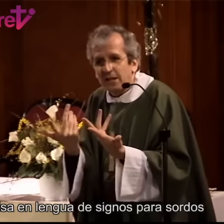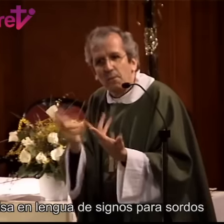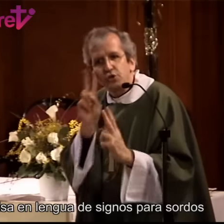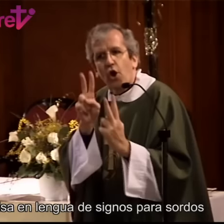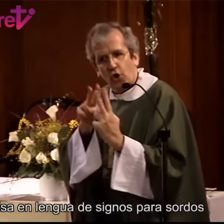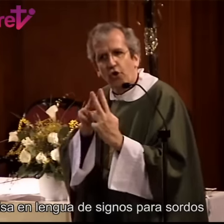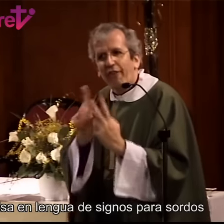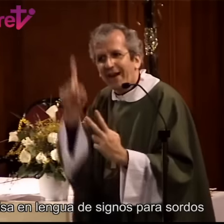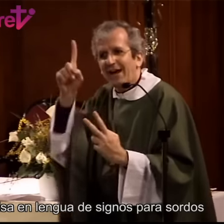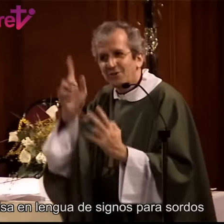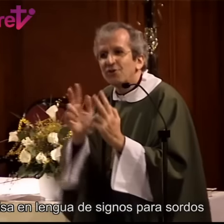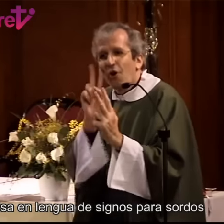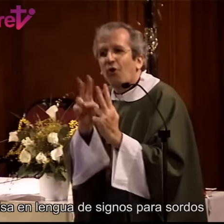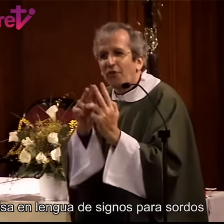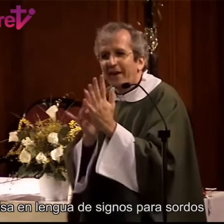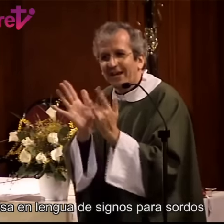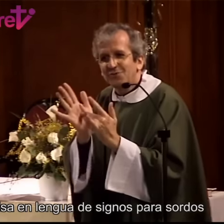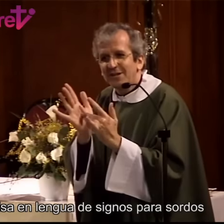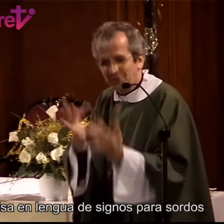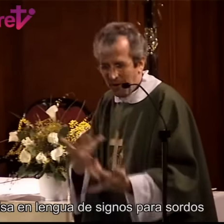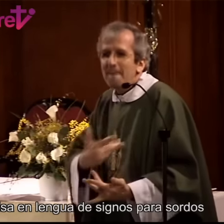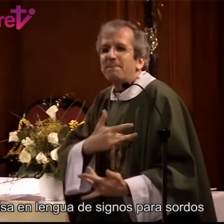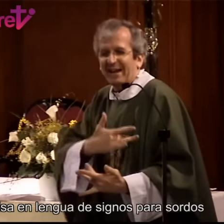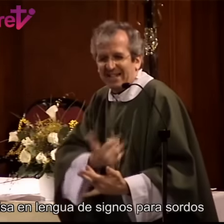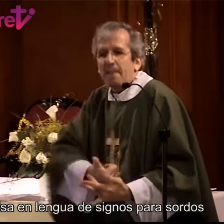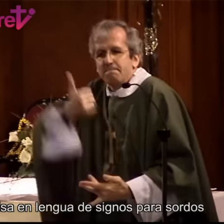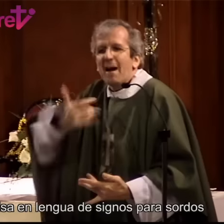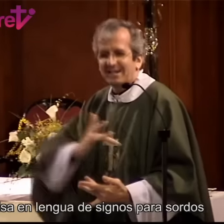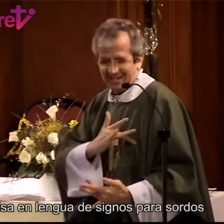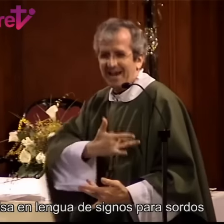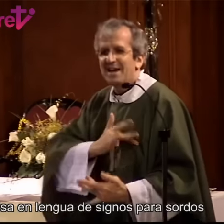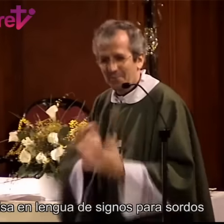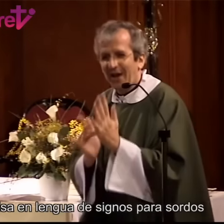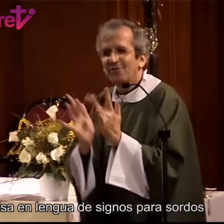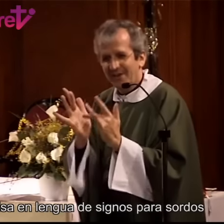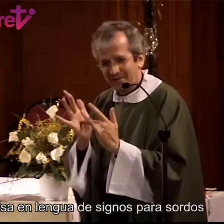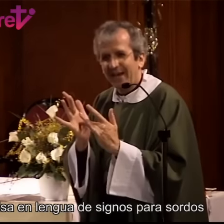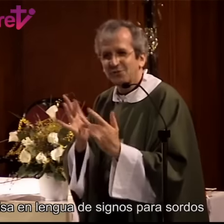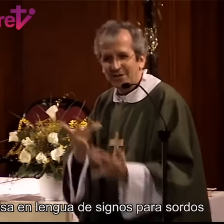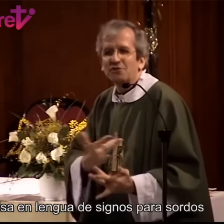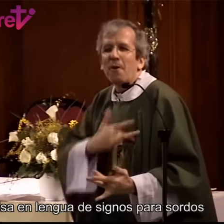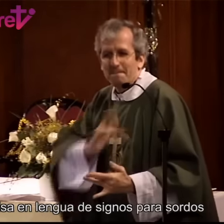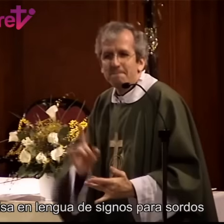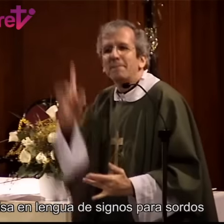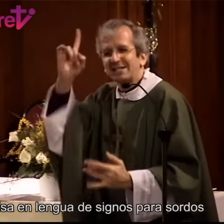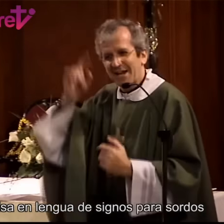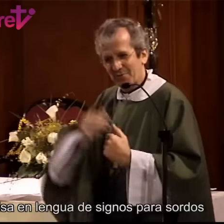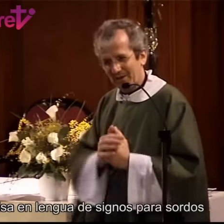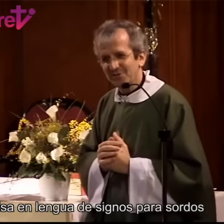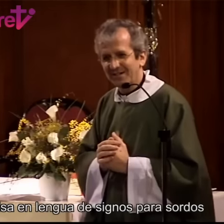Pues conocer a Dios, conocer a Jesucristo para estar más enamorados de Jesucristo, más enamorados de